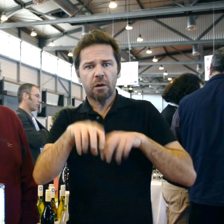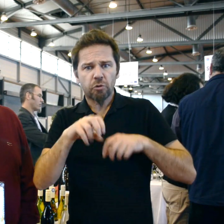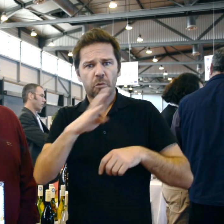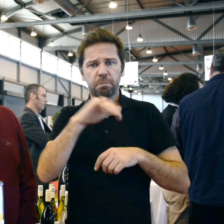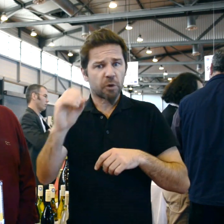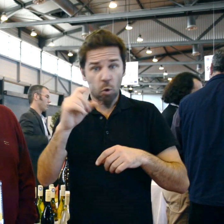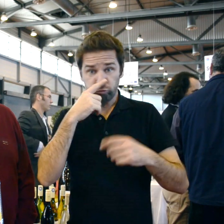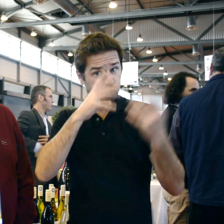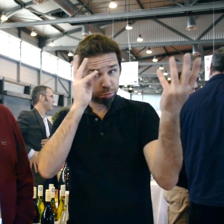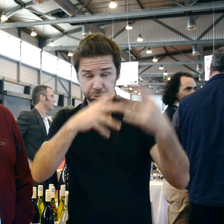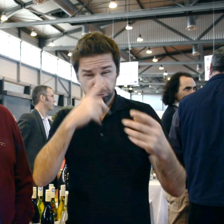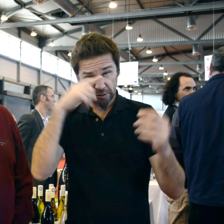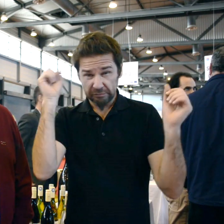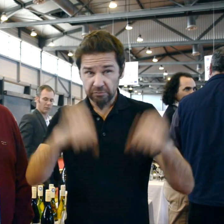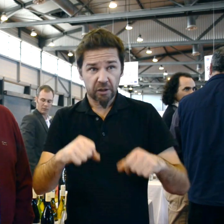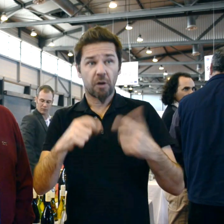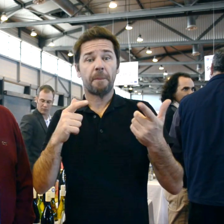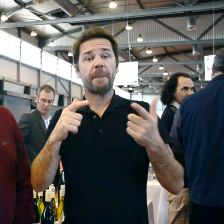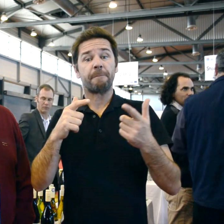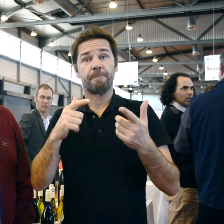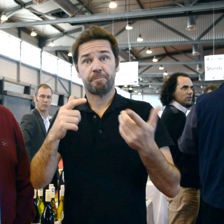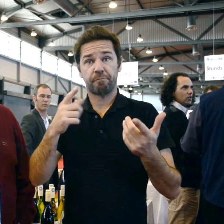biologique. Une seule chose